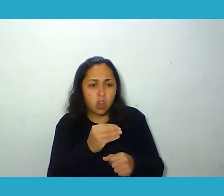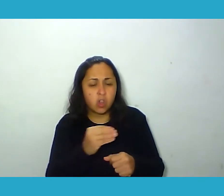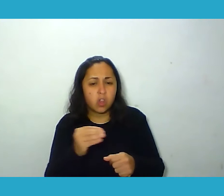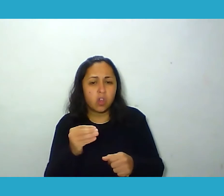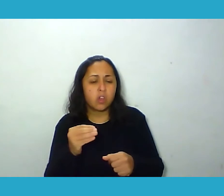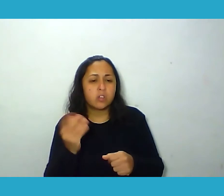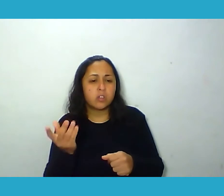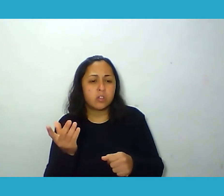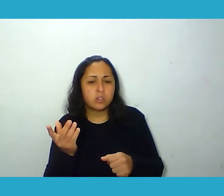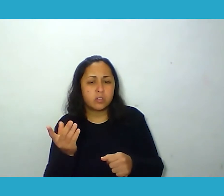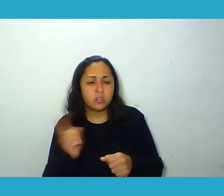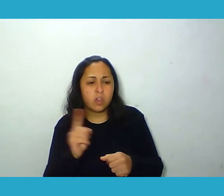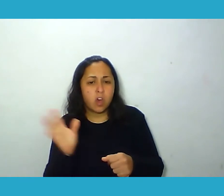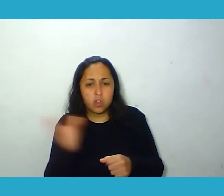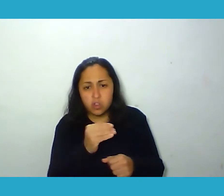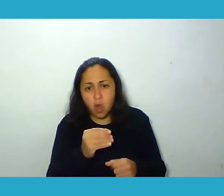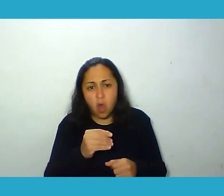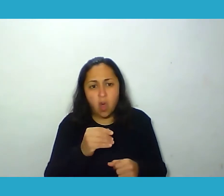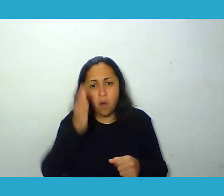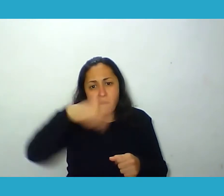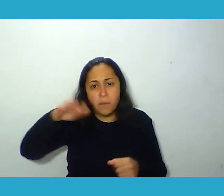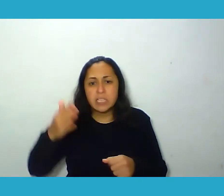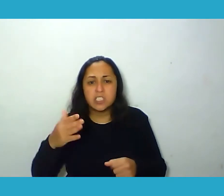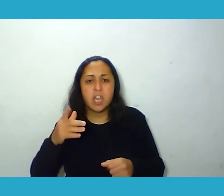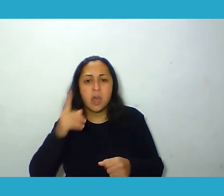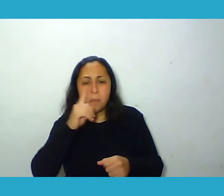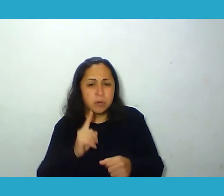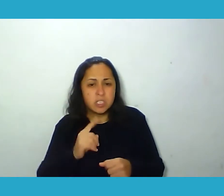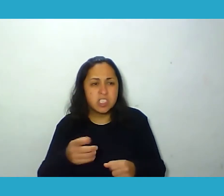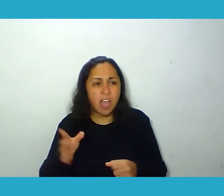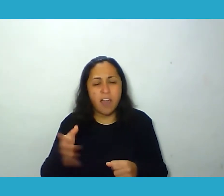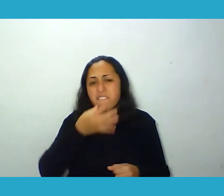Punilla, y no que todo el Valle de Punilla se lo venda.